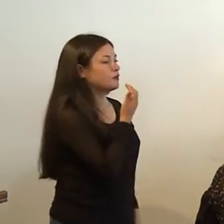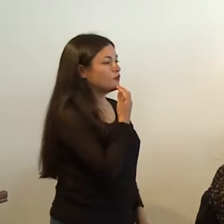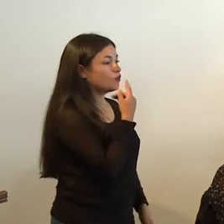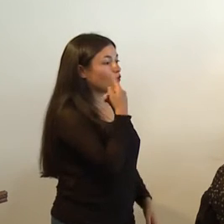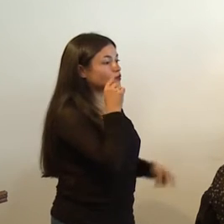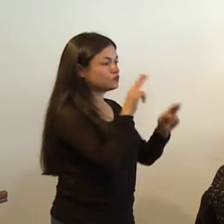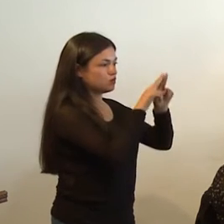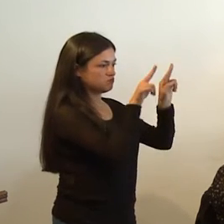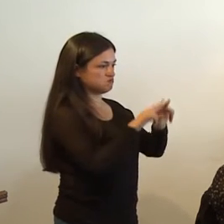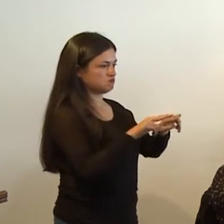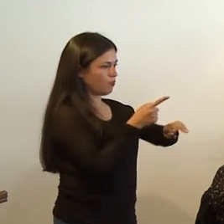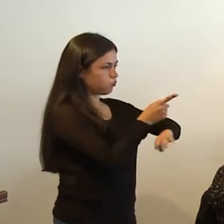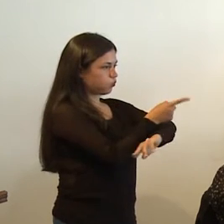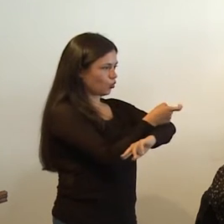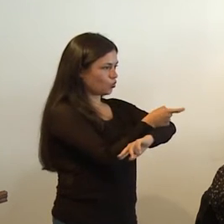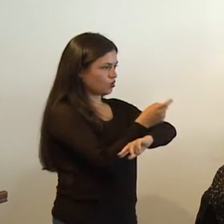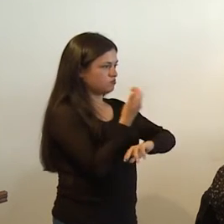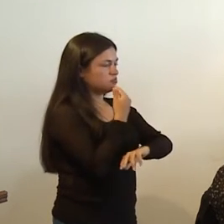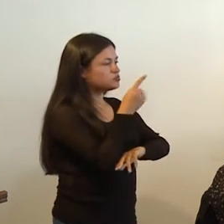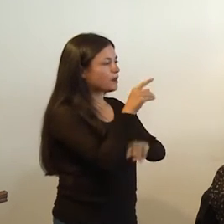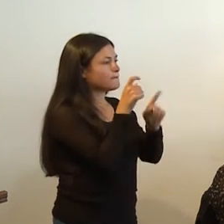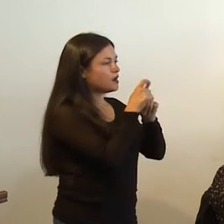en Google,